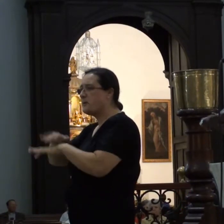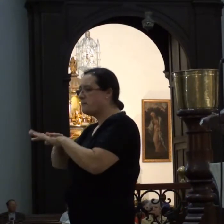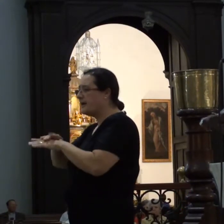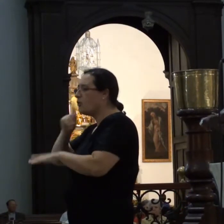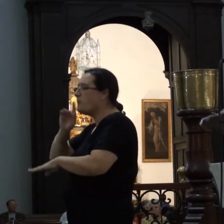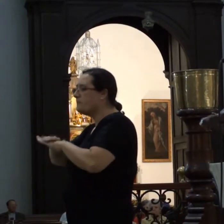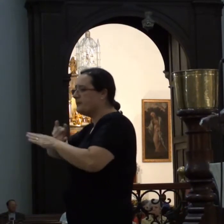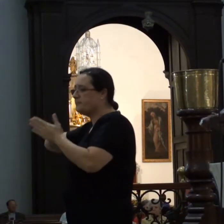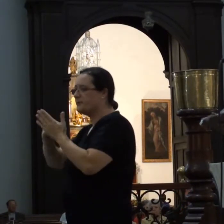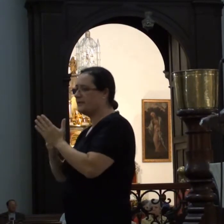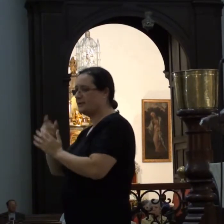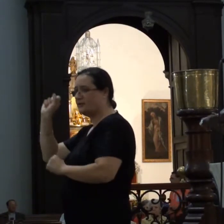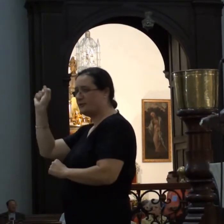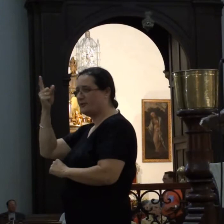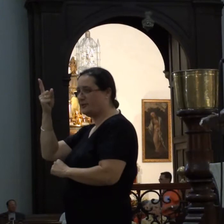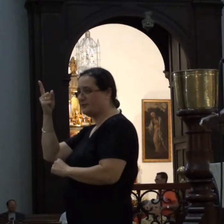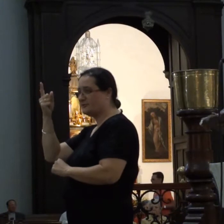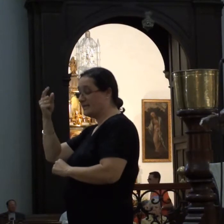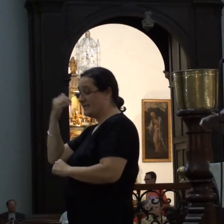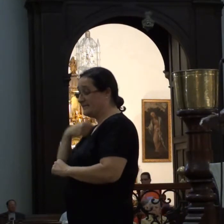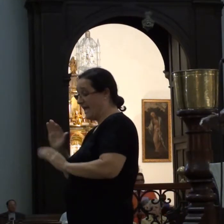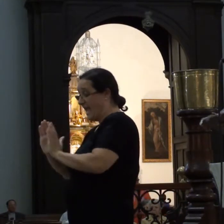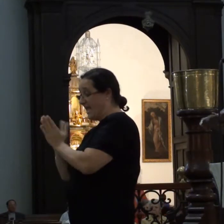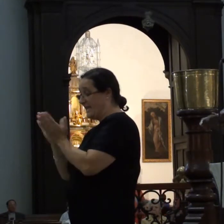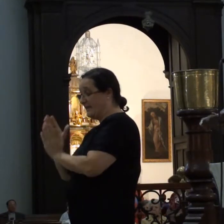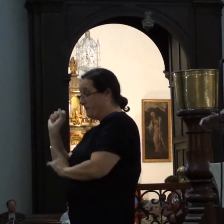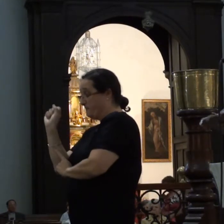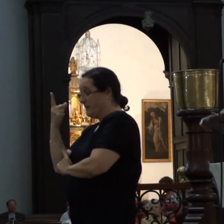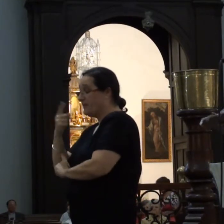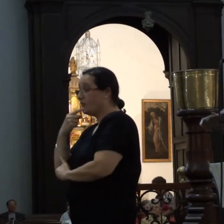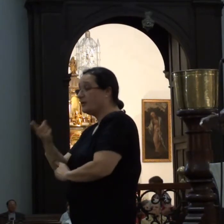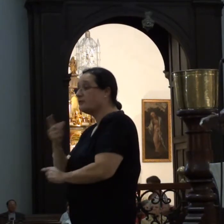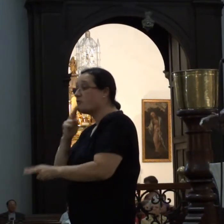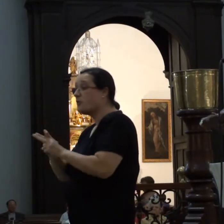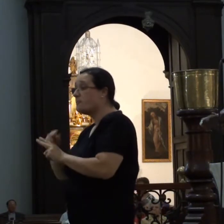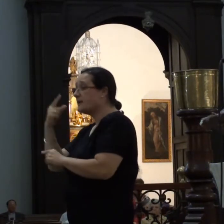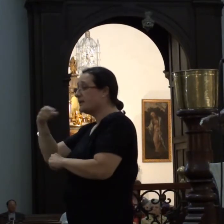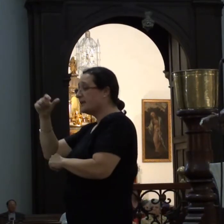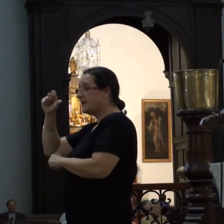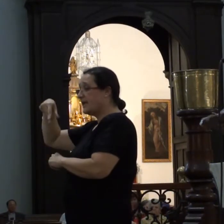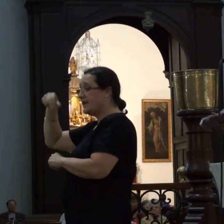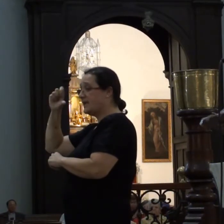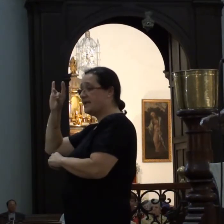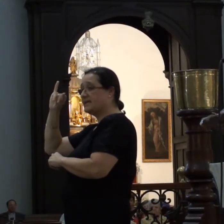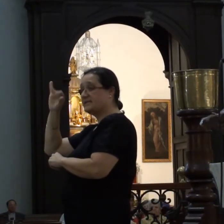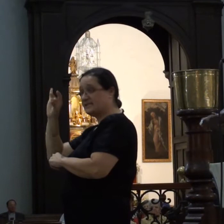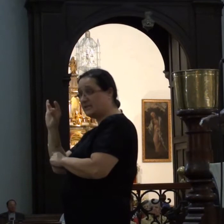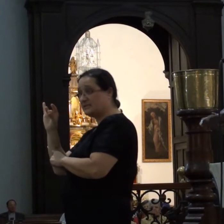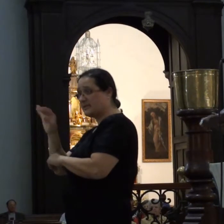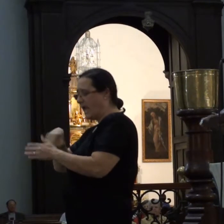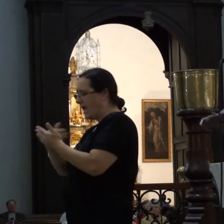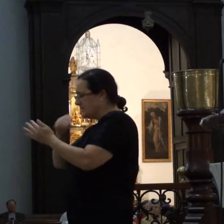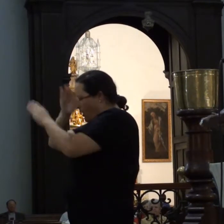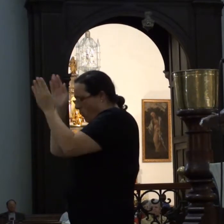de Dios desde el Génesis primer libro de la Biblia al Apocalipsis el último pasando por los libros